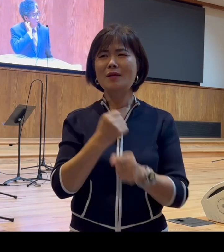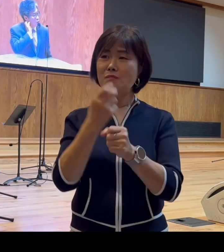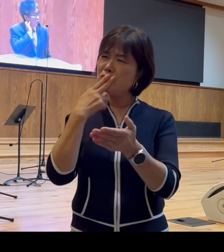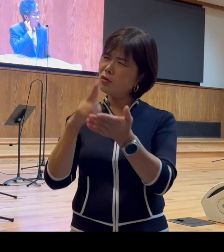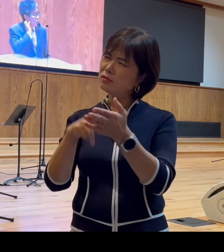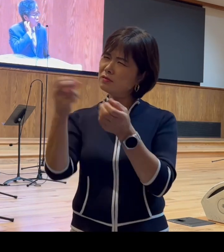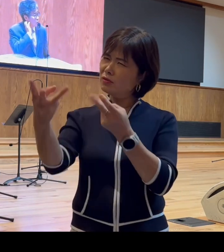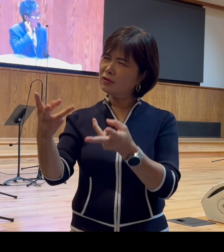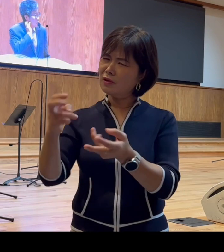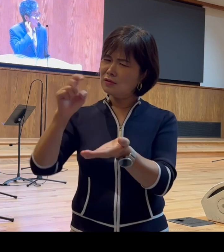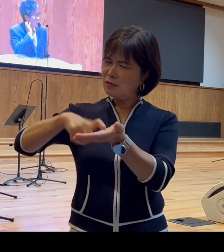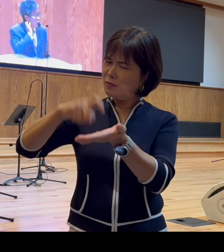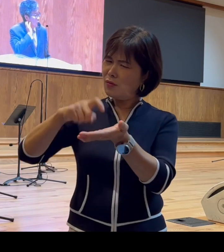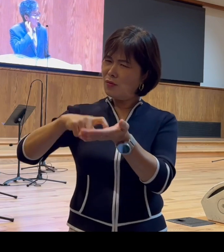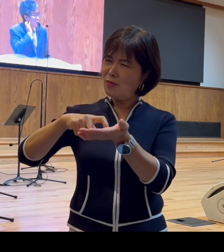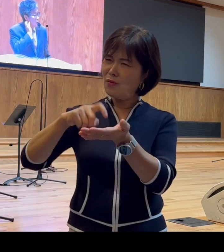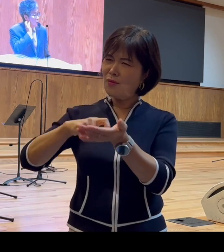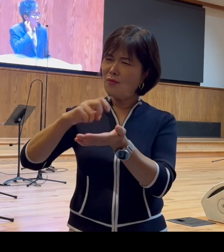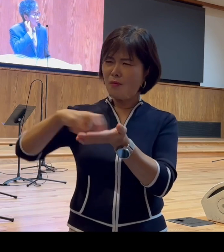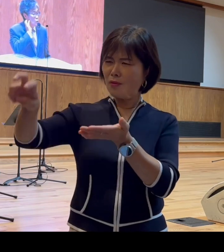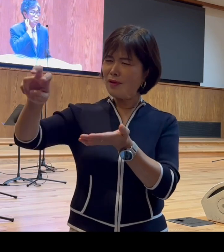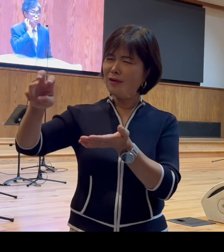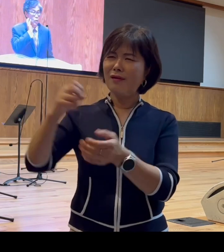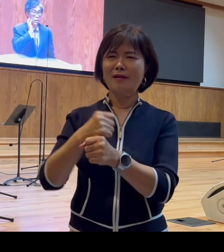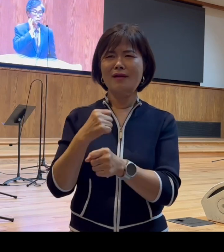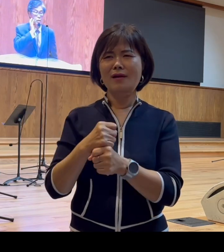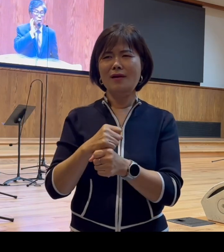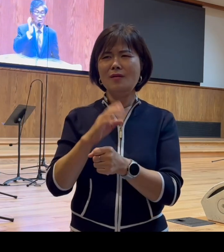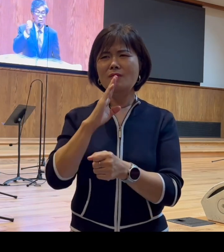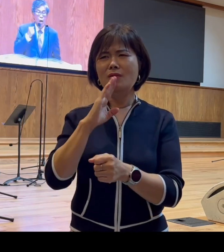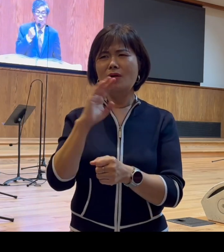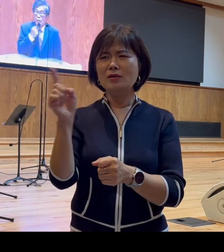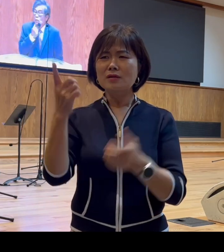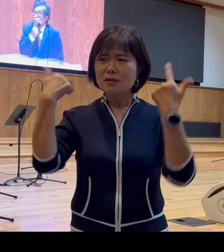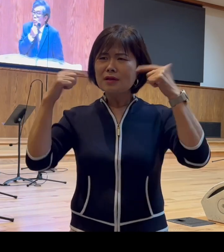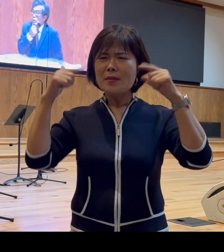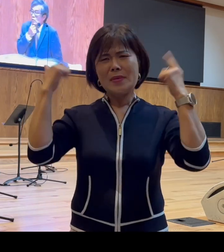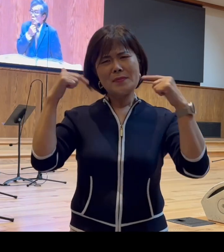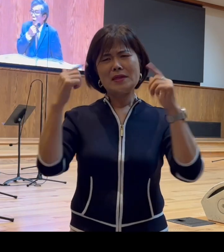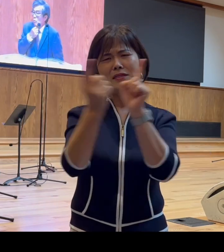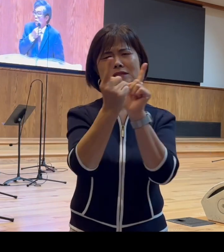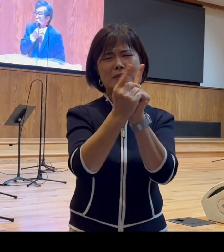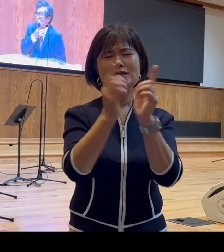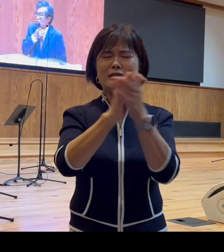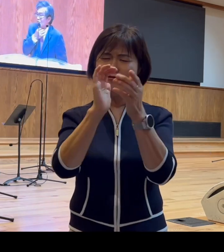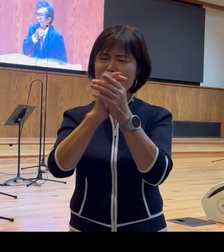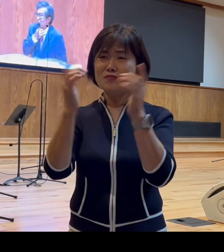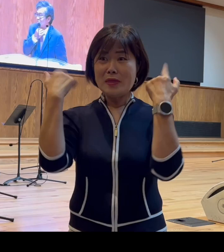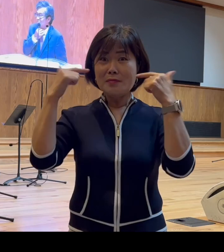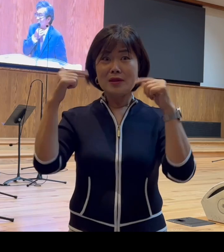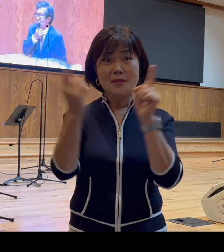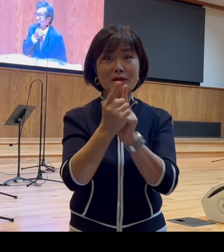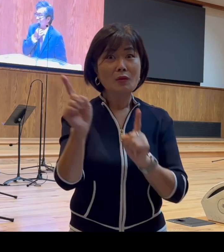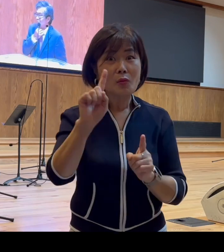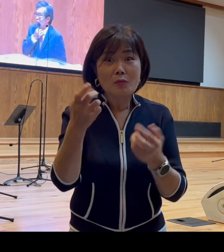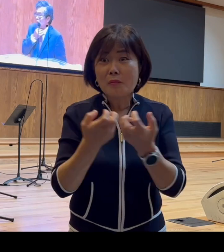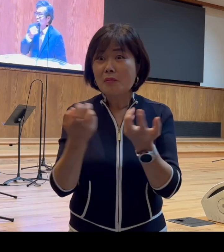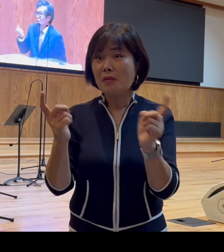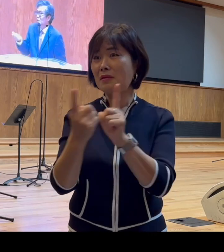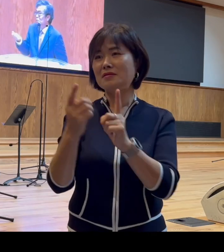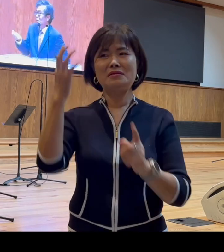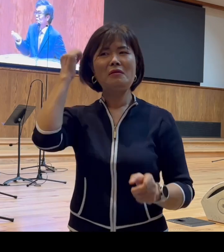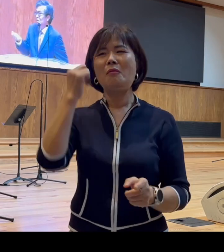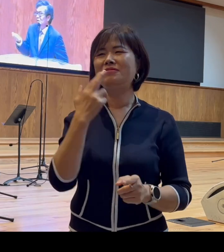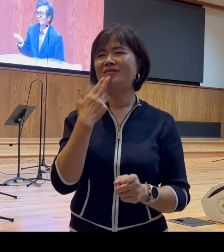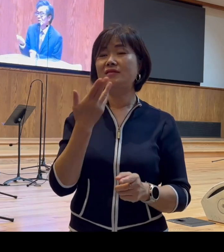편지를 보냈나? 전보를 쳤나? 근데 이두저도 아닌 것 같아요. 근데 다 만날 사람 다 만나고 그랬거든요.